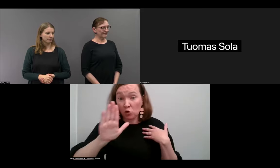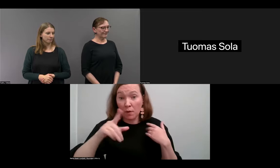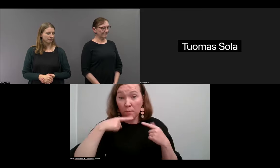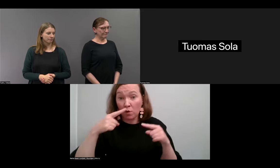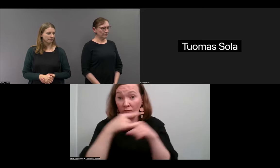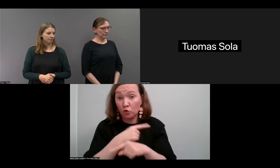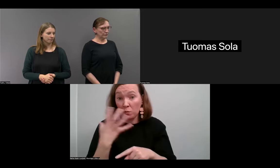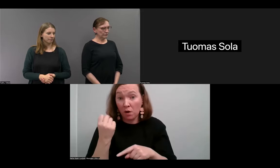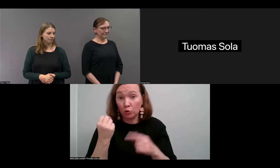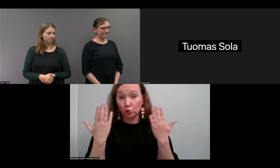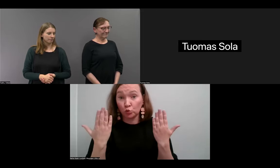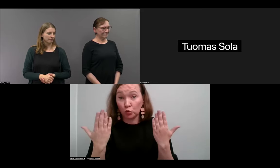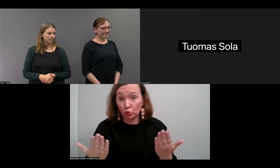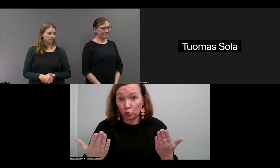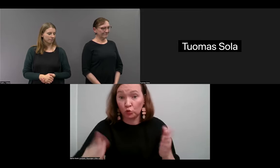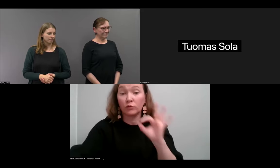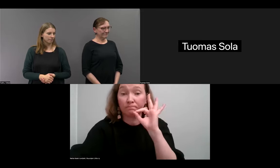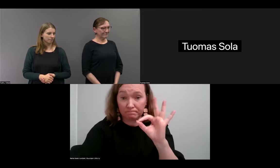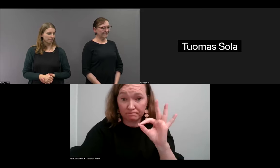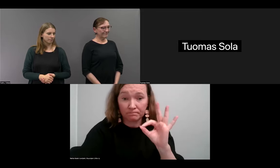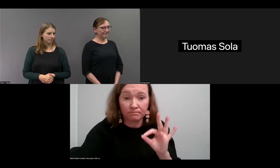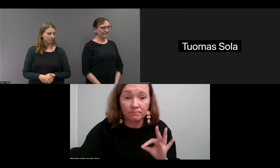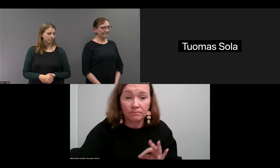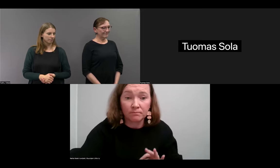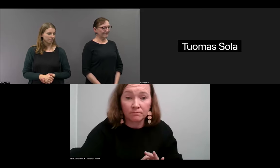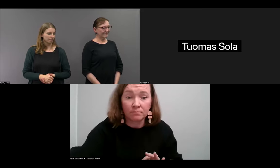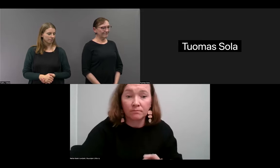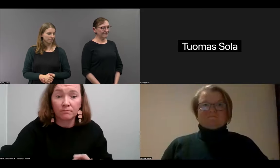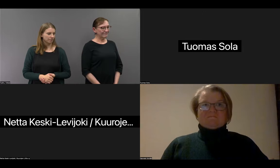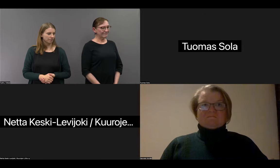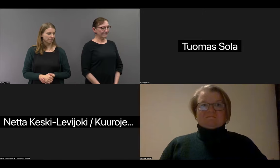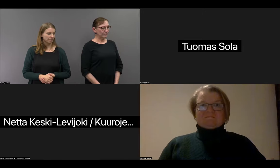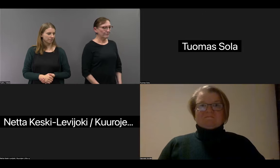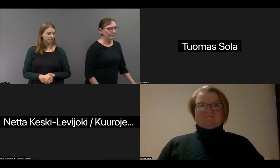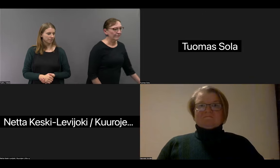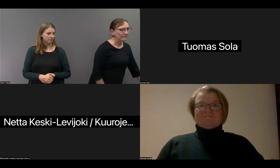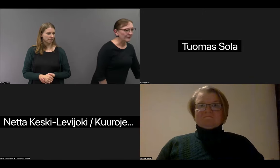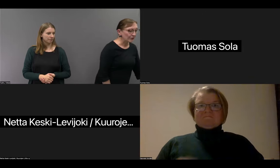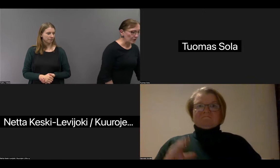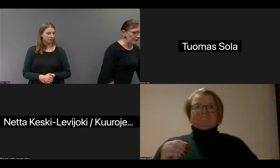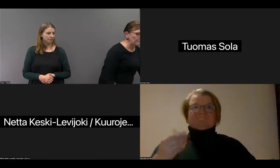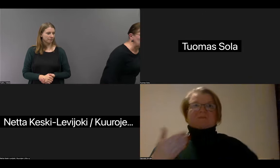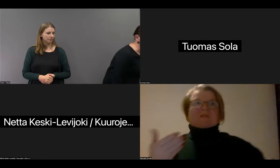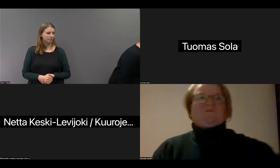Eli Hannele Ilomäen puheenvuoro olisi tällä hetkellä hyvä siellä.